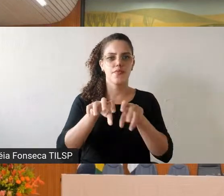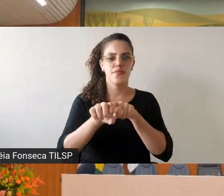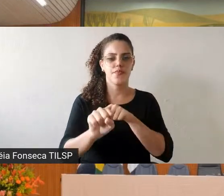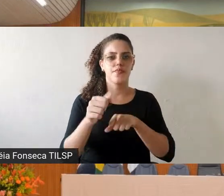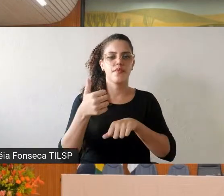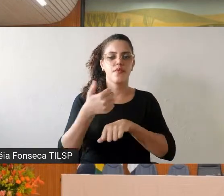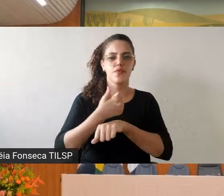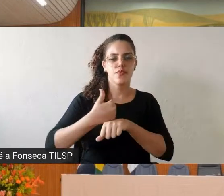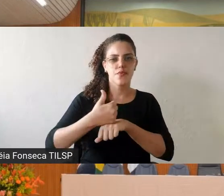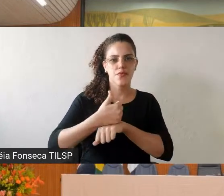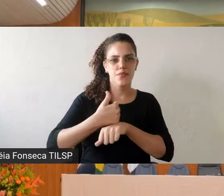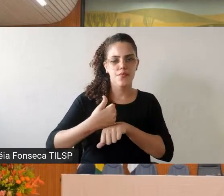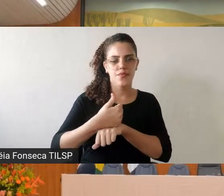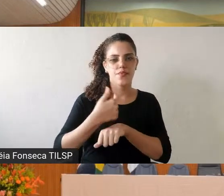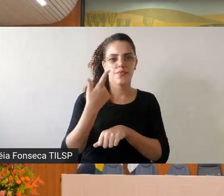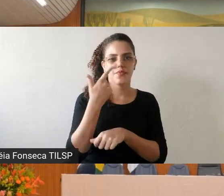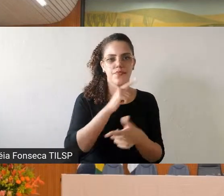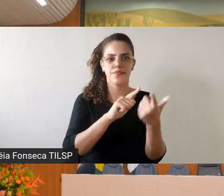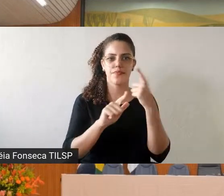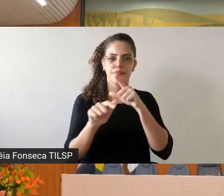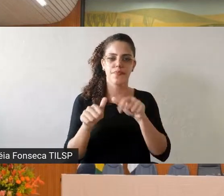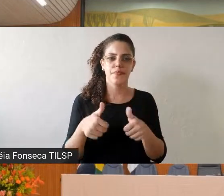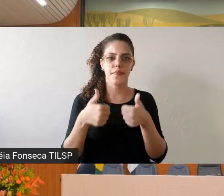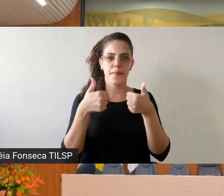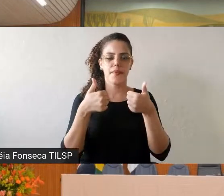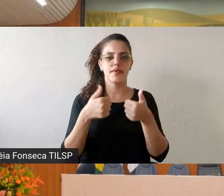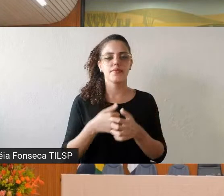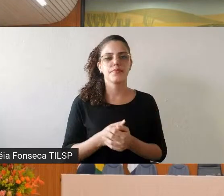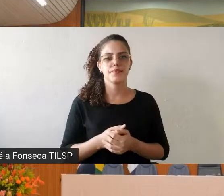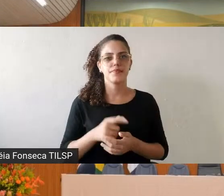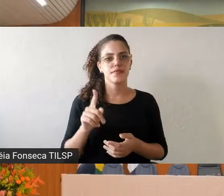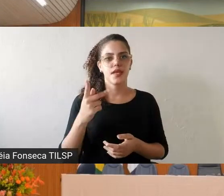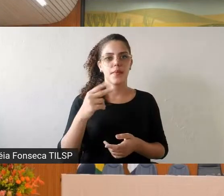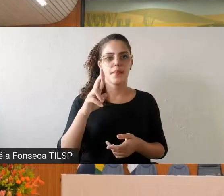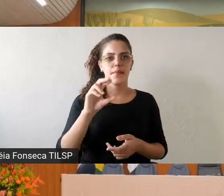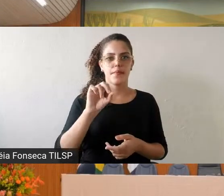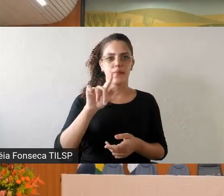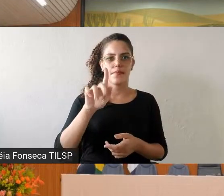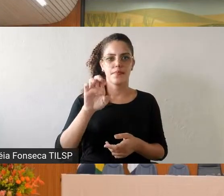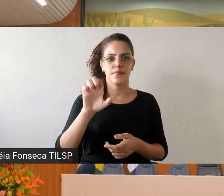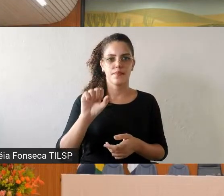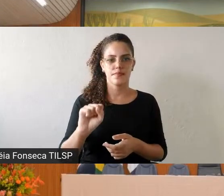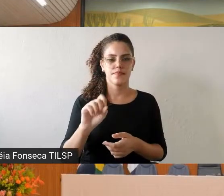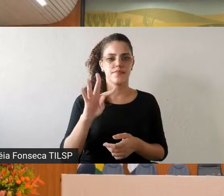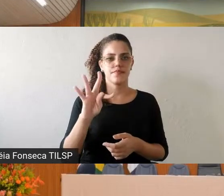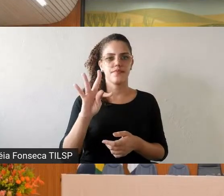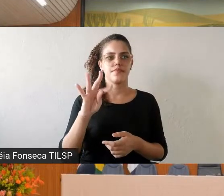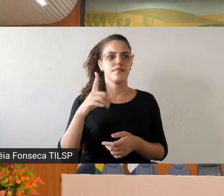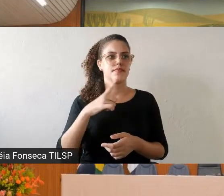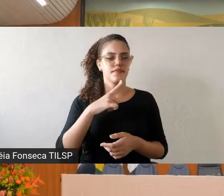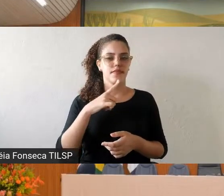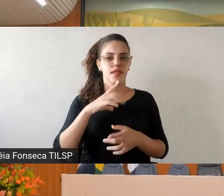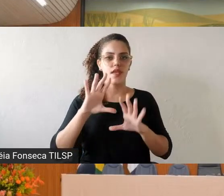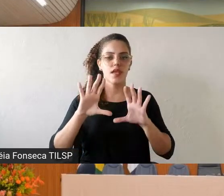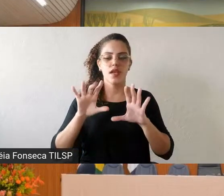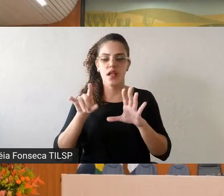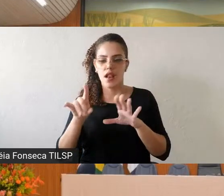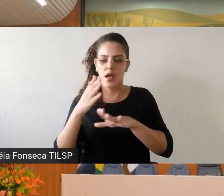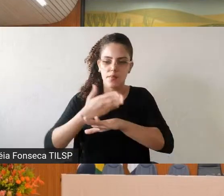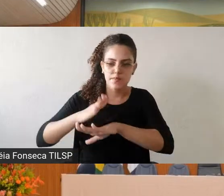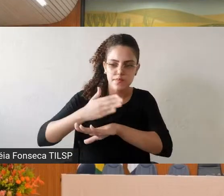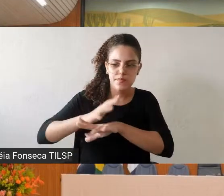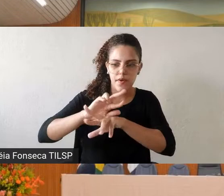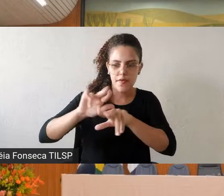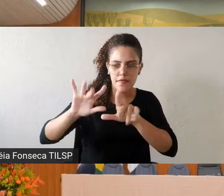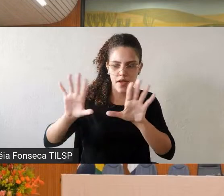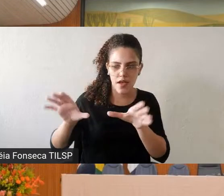a Progeste, ela tem um conjunto de ações, esse conjunto de ações formam a política,